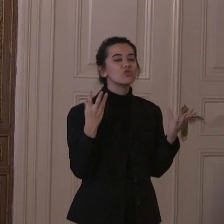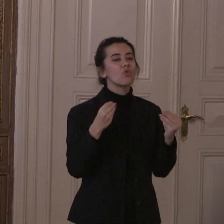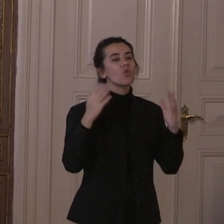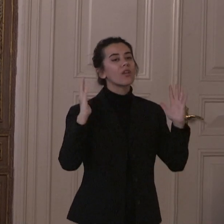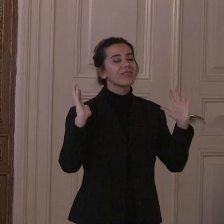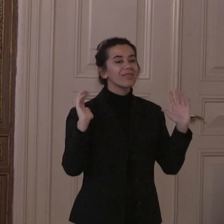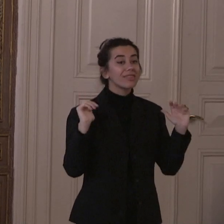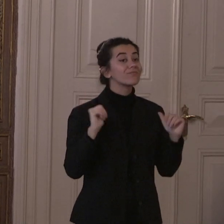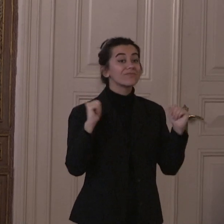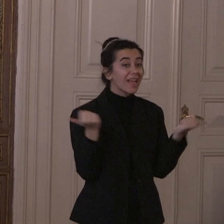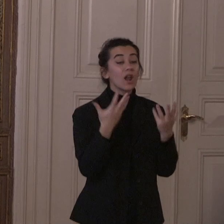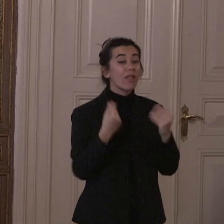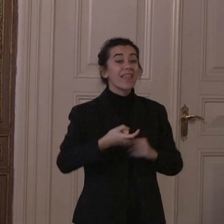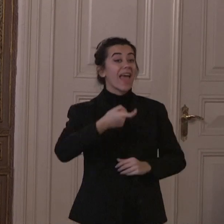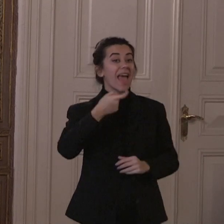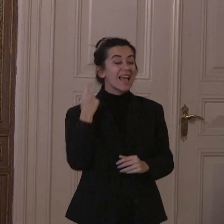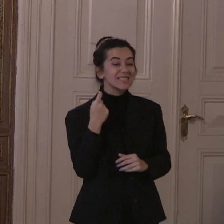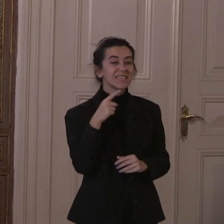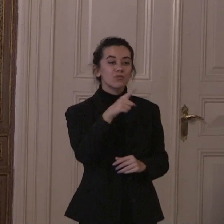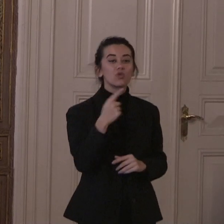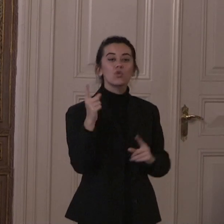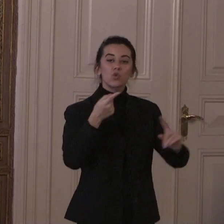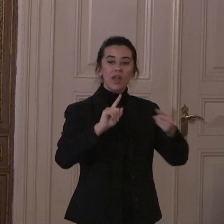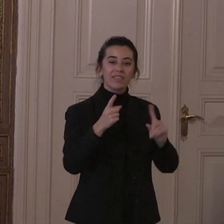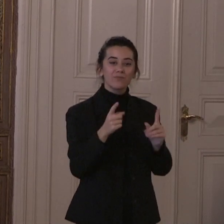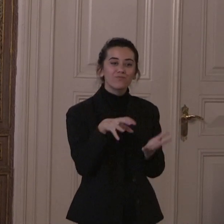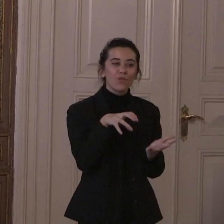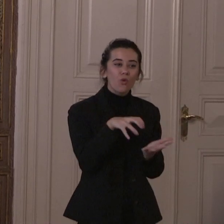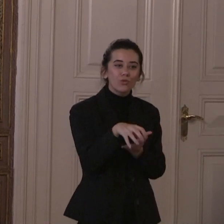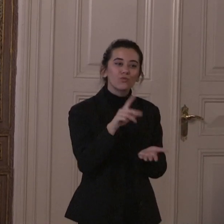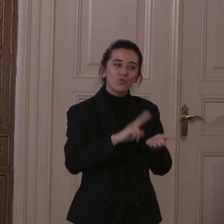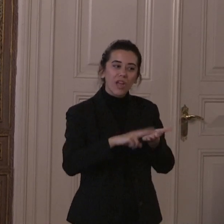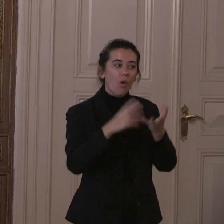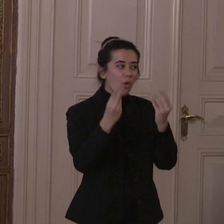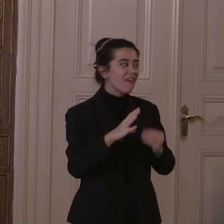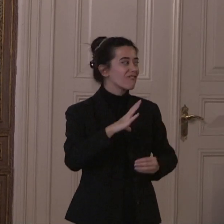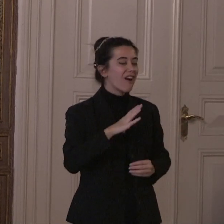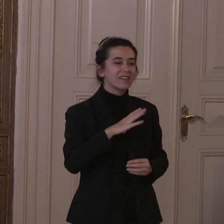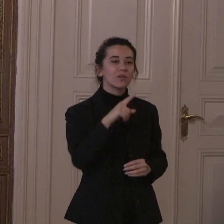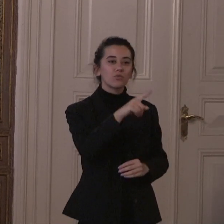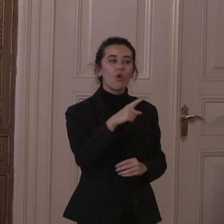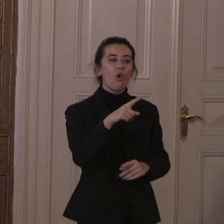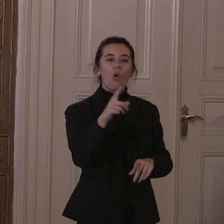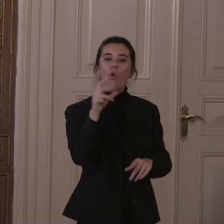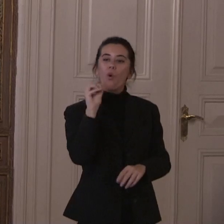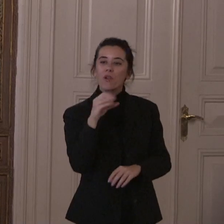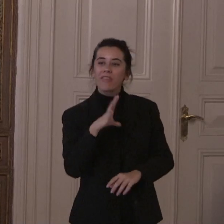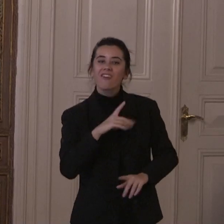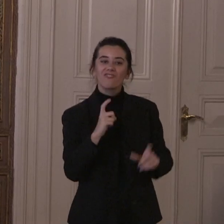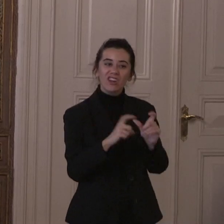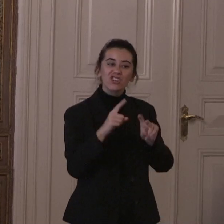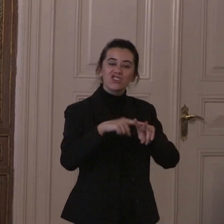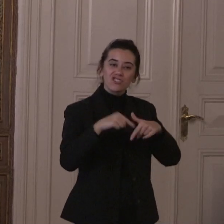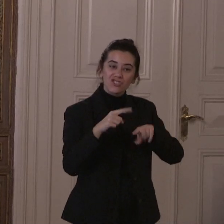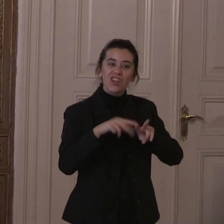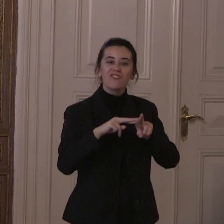yönetim kurulu üyelerinden Ülke Akarırmak hocam ve Ayşe Yalıman hocamla birlikte çalışırdık. Şafak hocam da gelmek